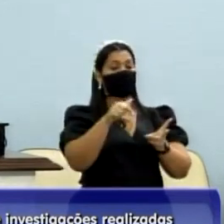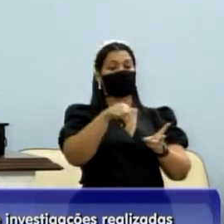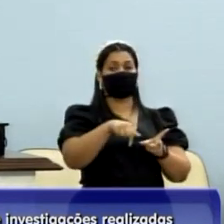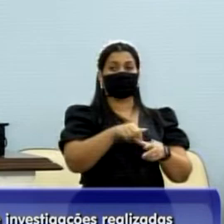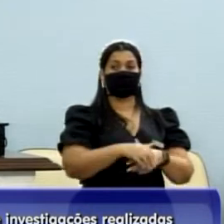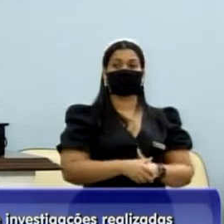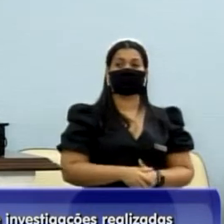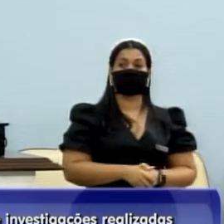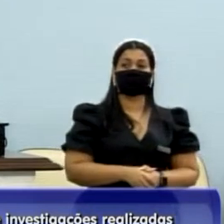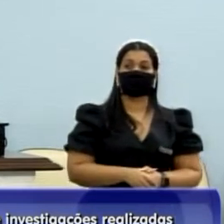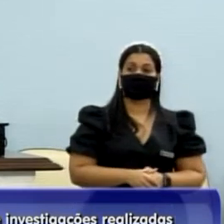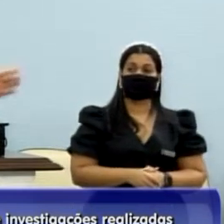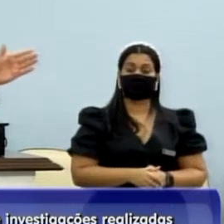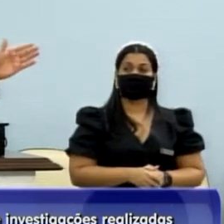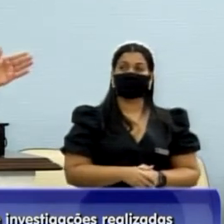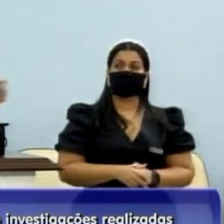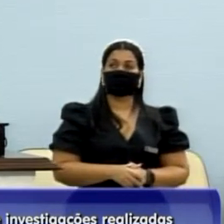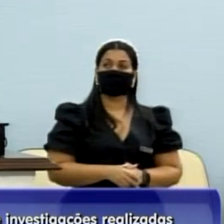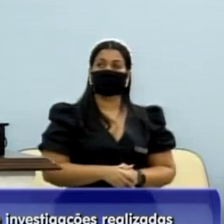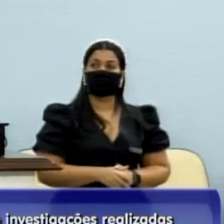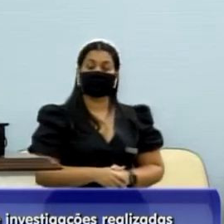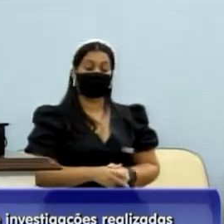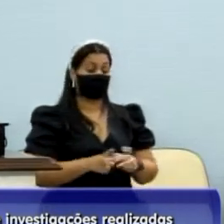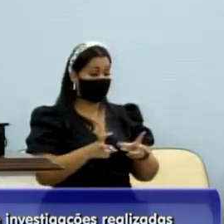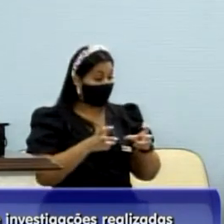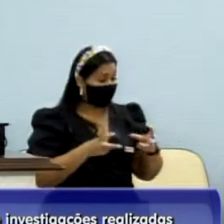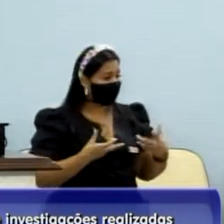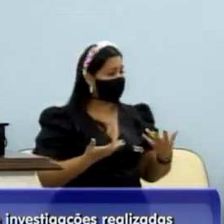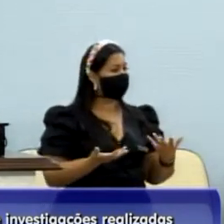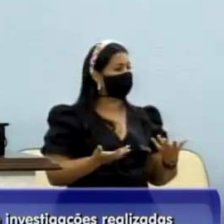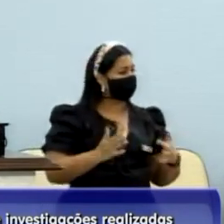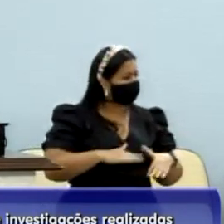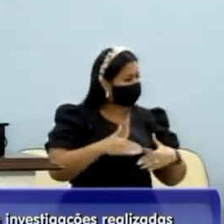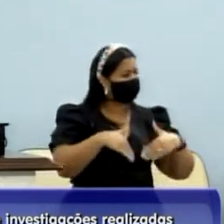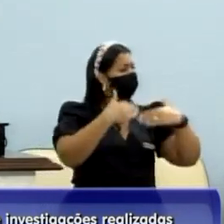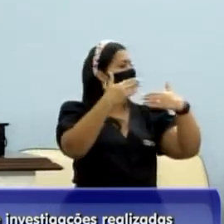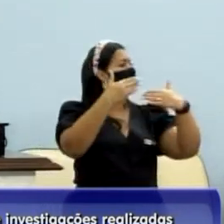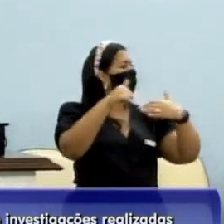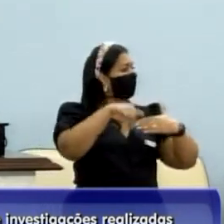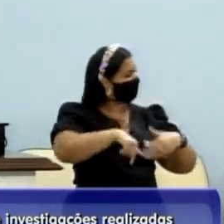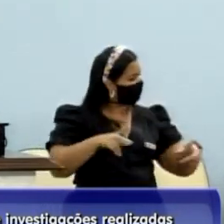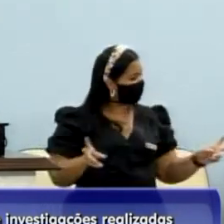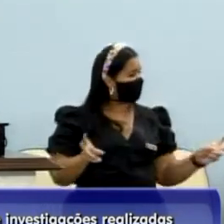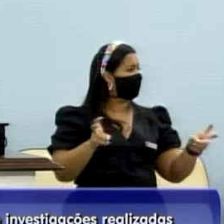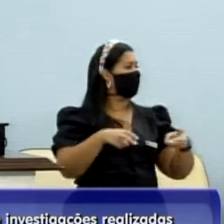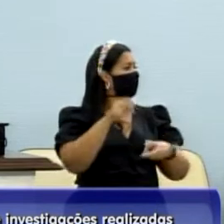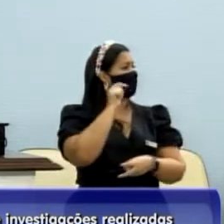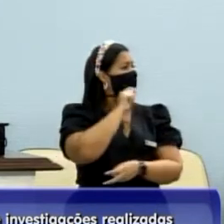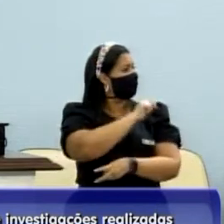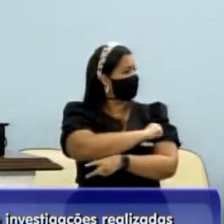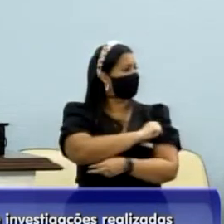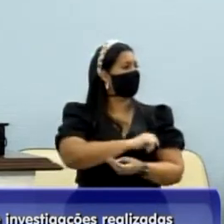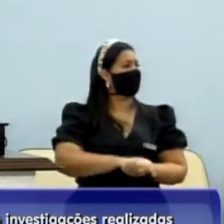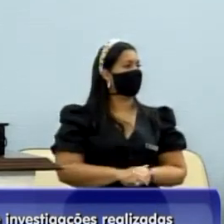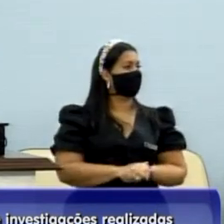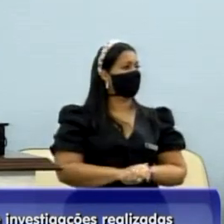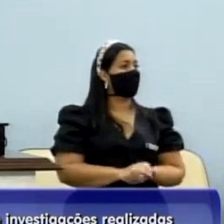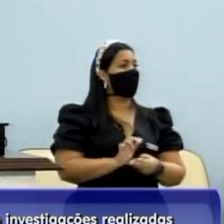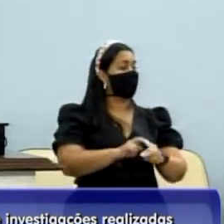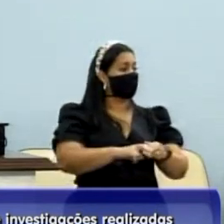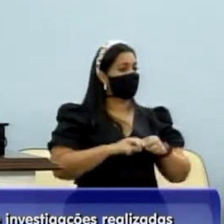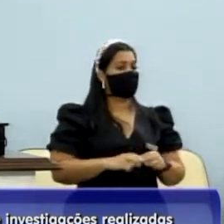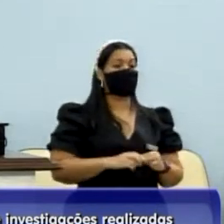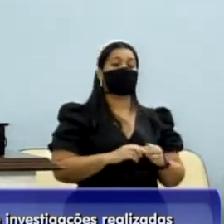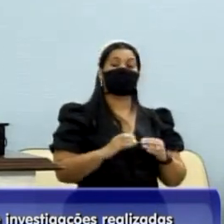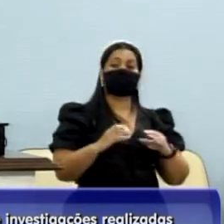casa. A gente está vendo a produtividade e como a Câmara Municipal, por meio da CPI, tem